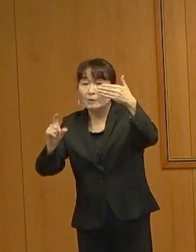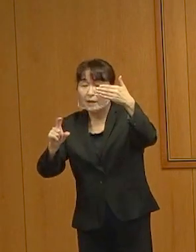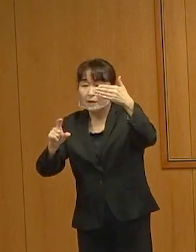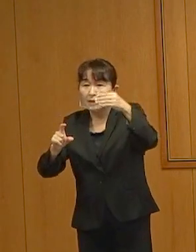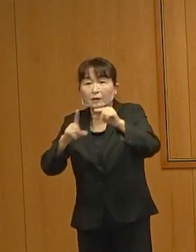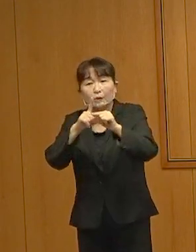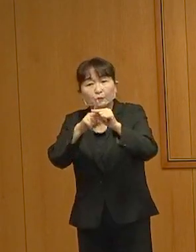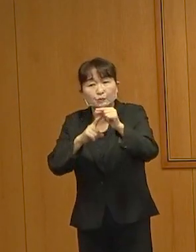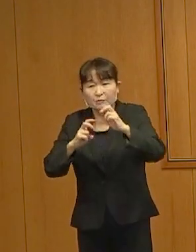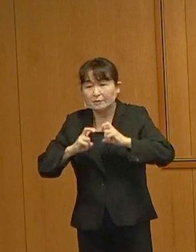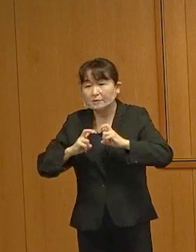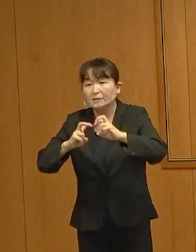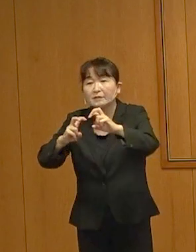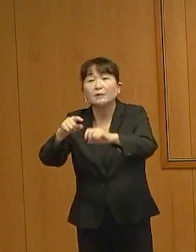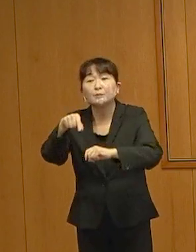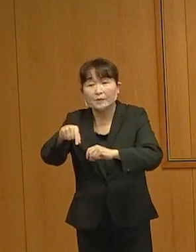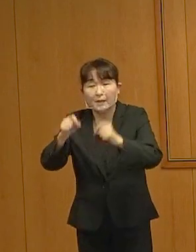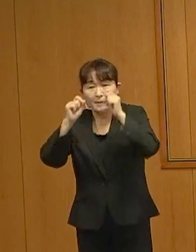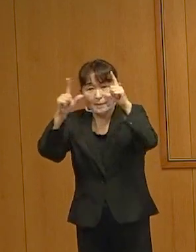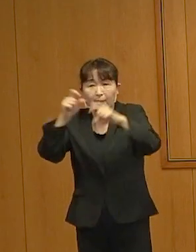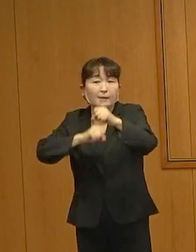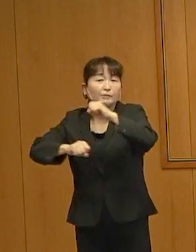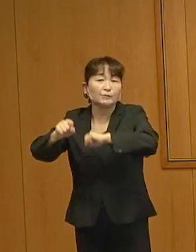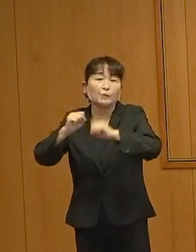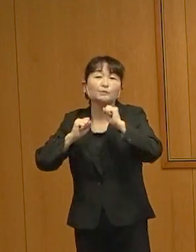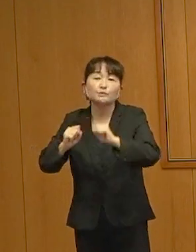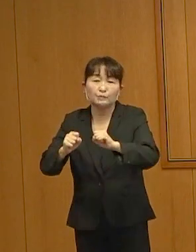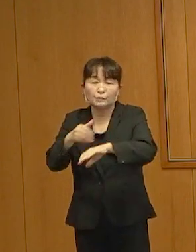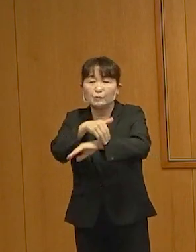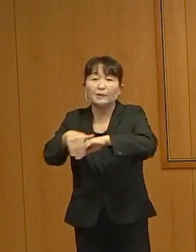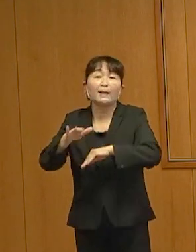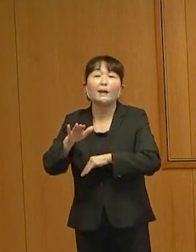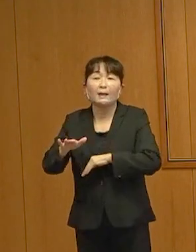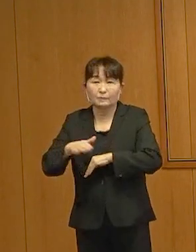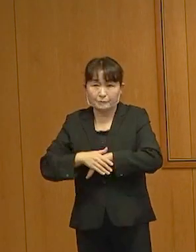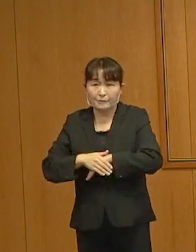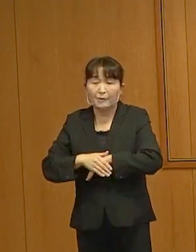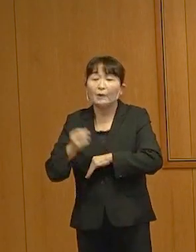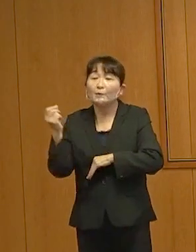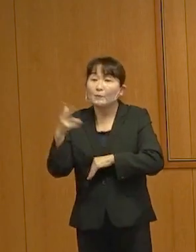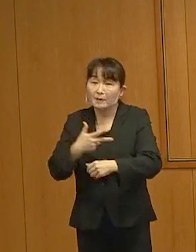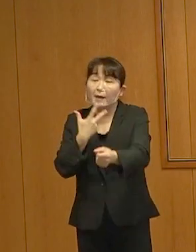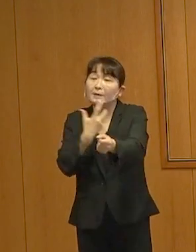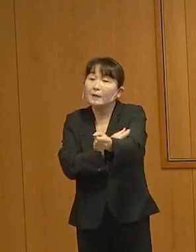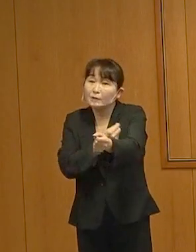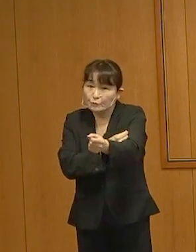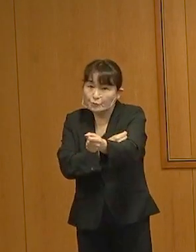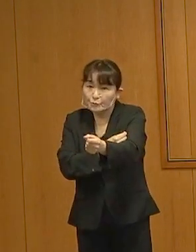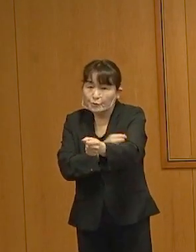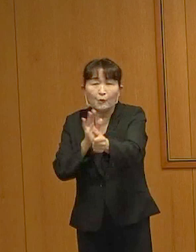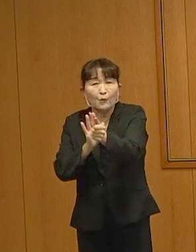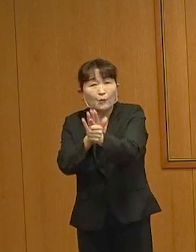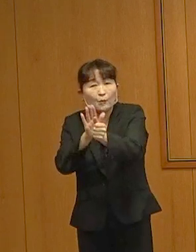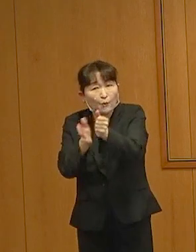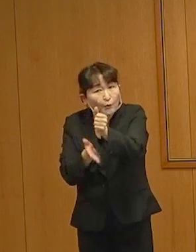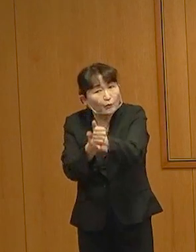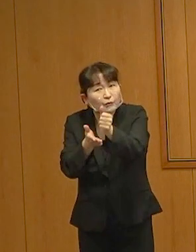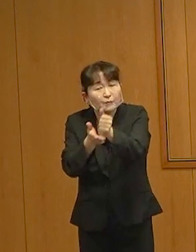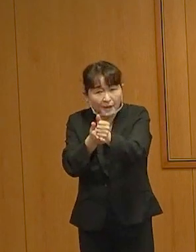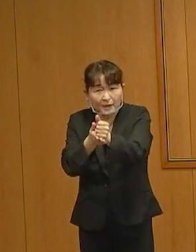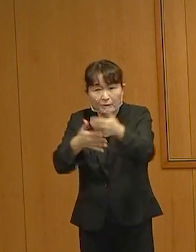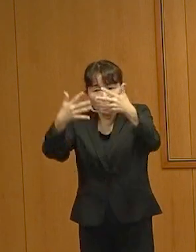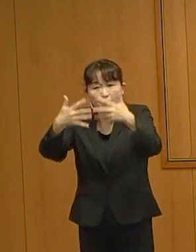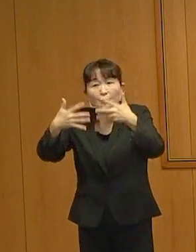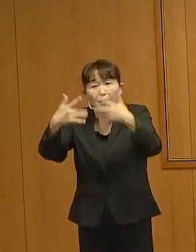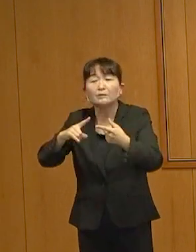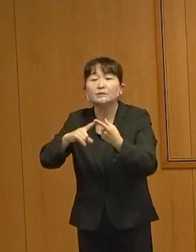地で啓発活動を行う予定といたしております。また接種鑑賞動画の第2弾として手毛羽城の